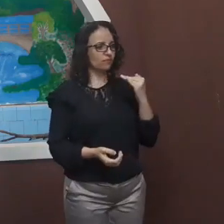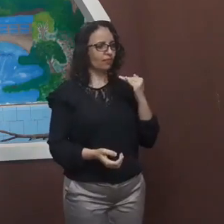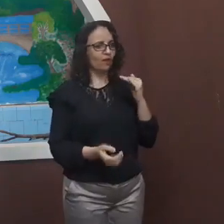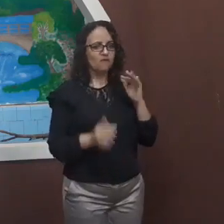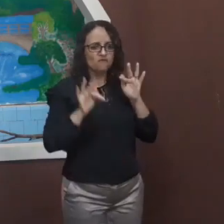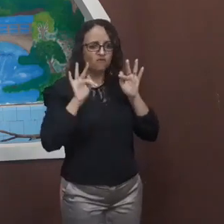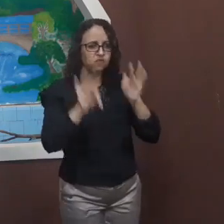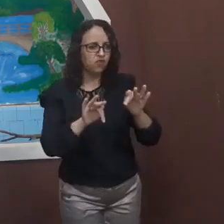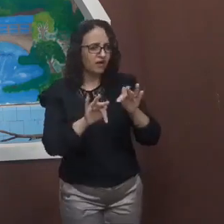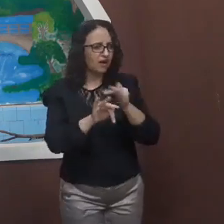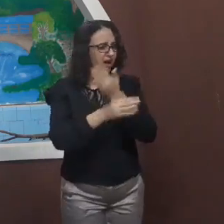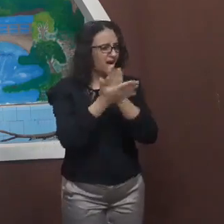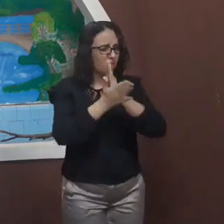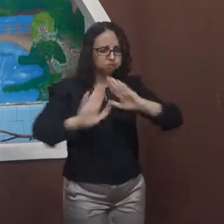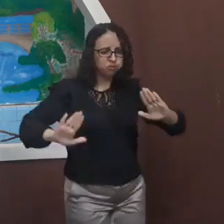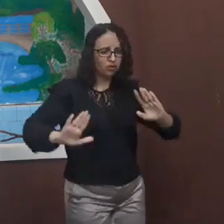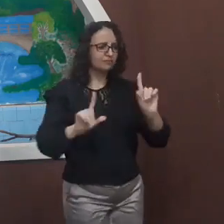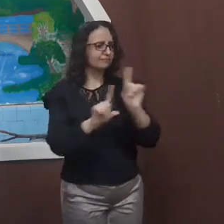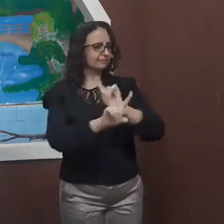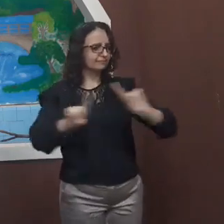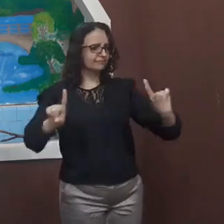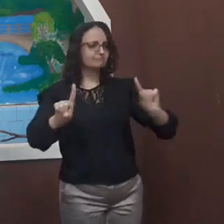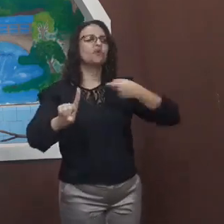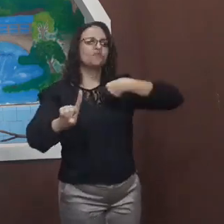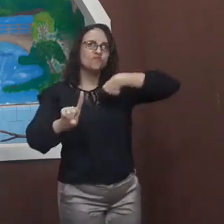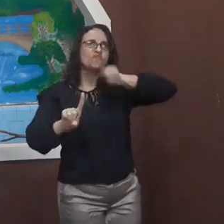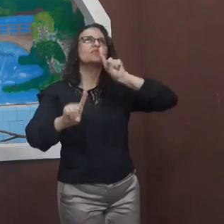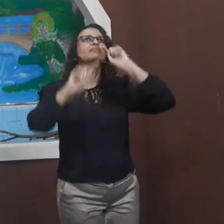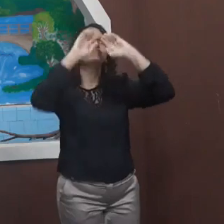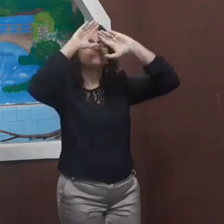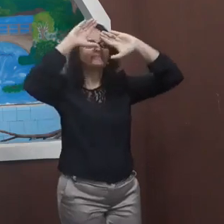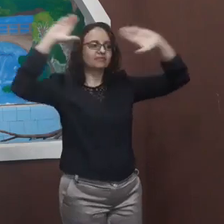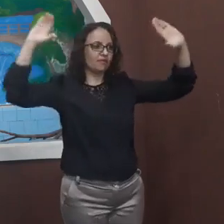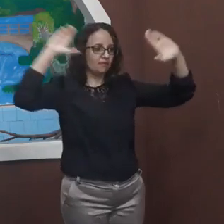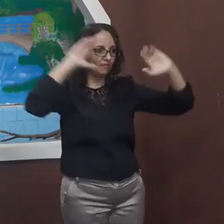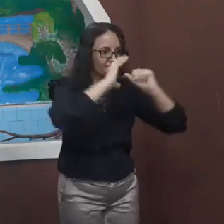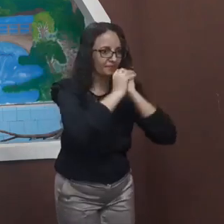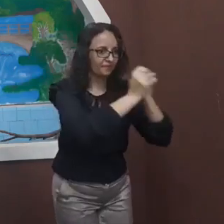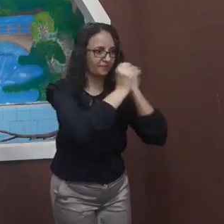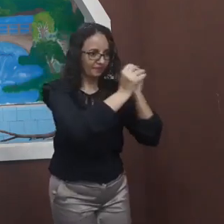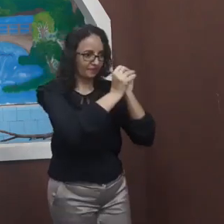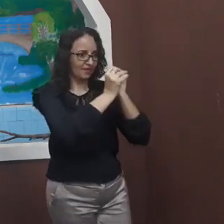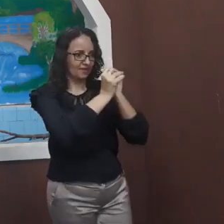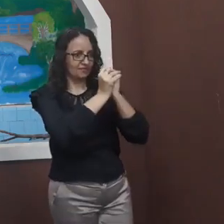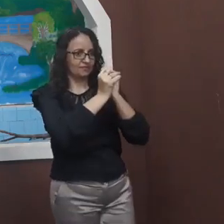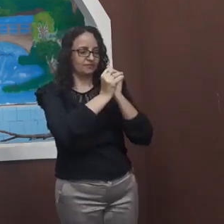morri. Eu vou para o céu. Amém? Amém.